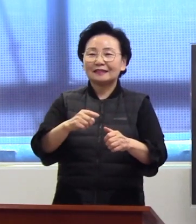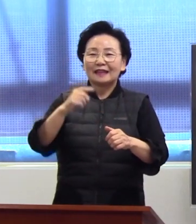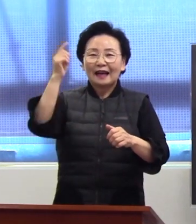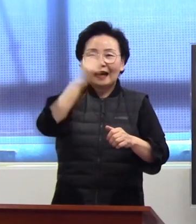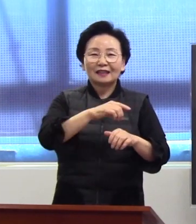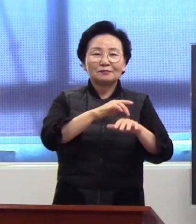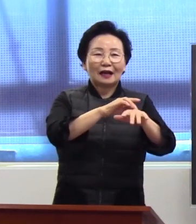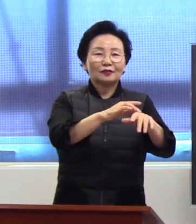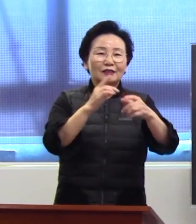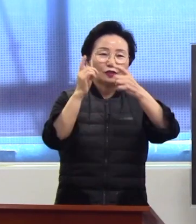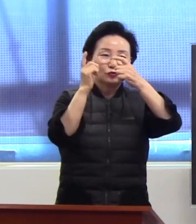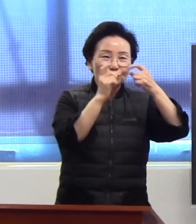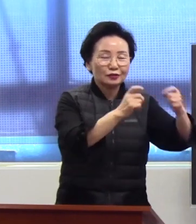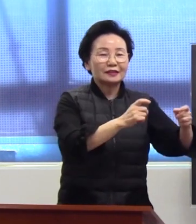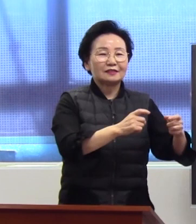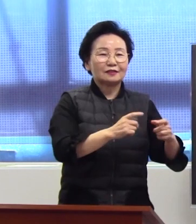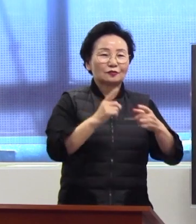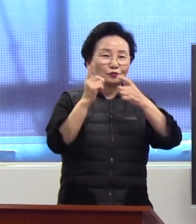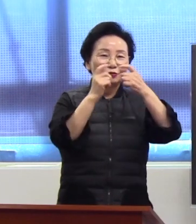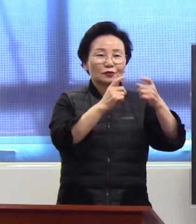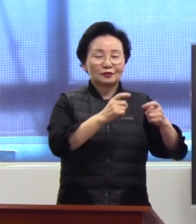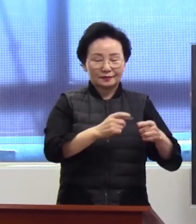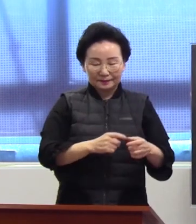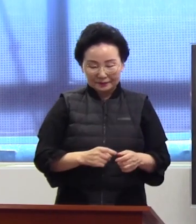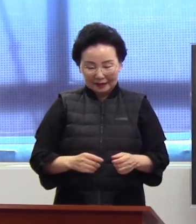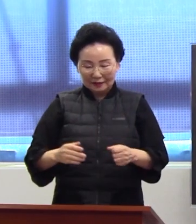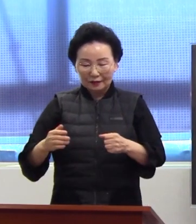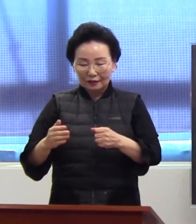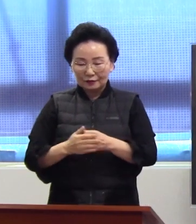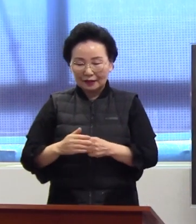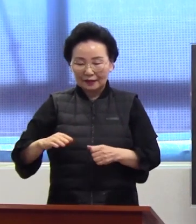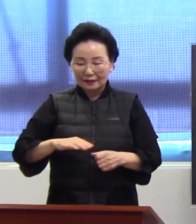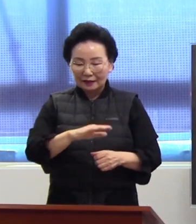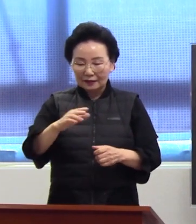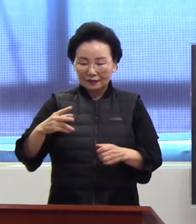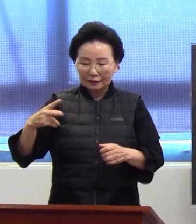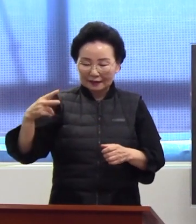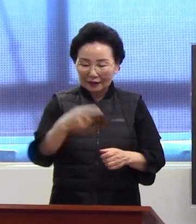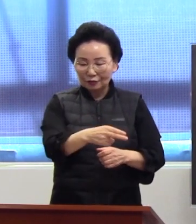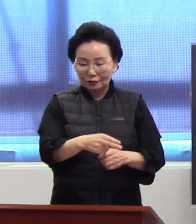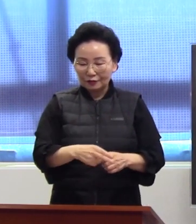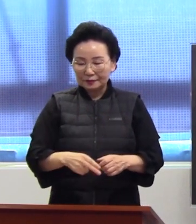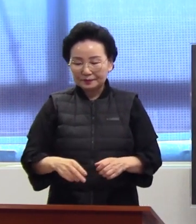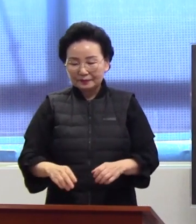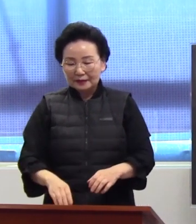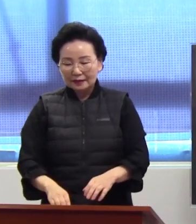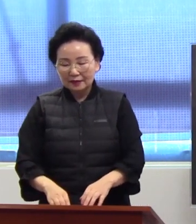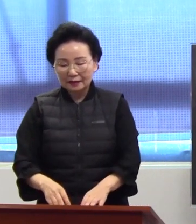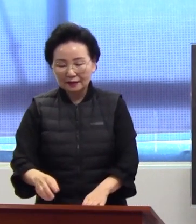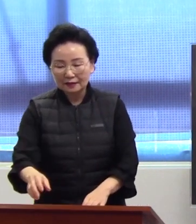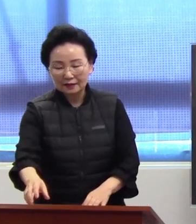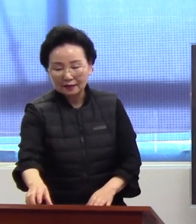그거는 악한 마귀의 유혹이에요. 유혹. 그래서 그거 자르고 그런데 이제